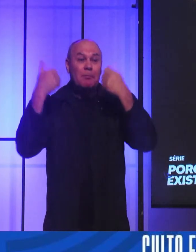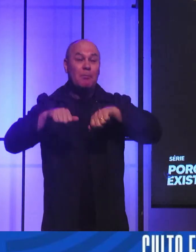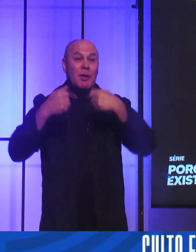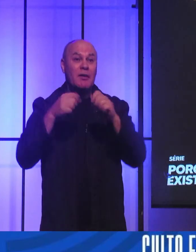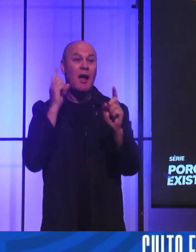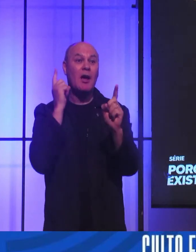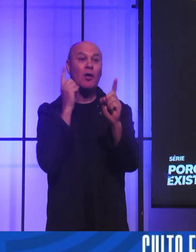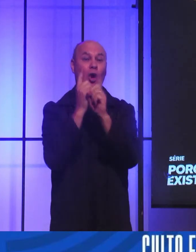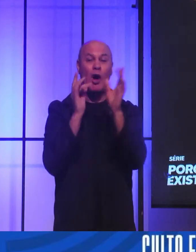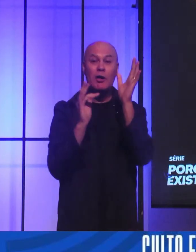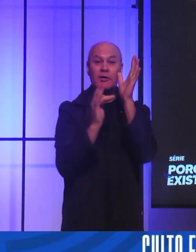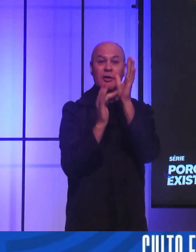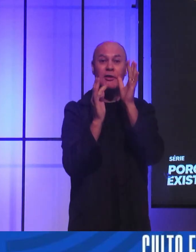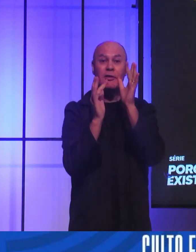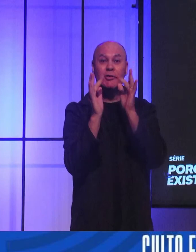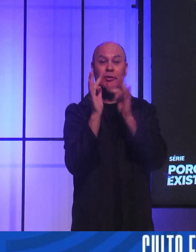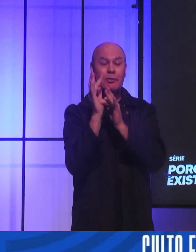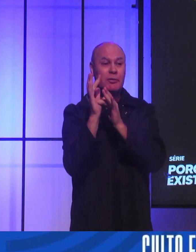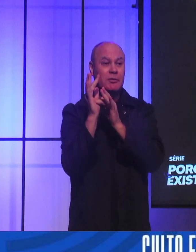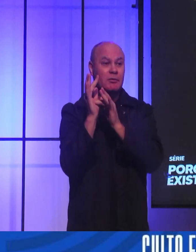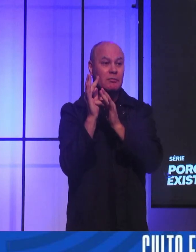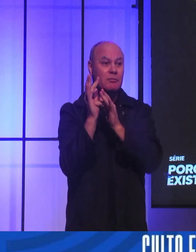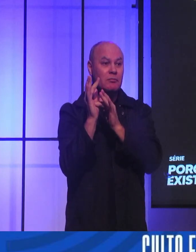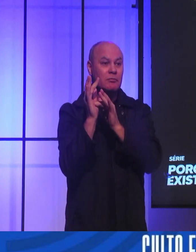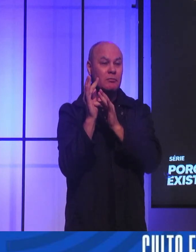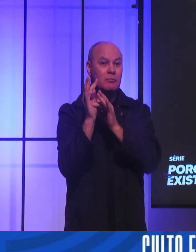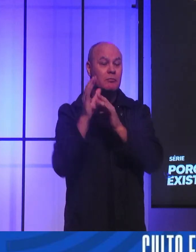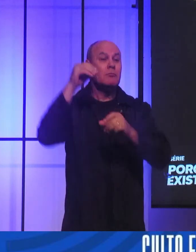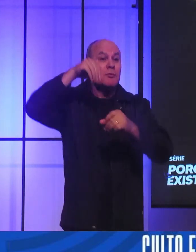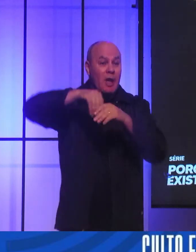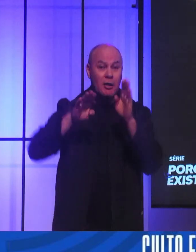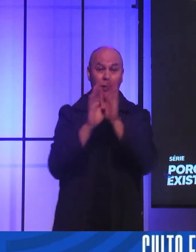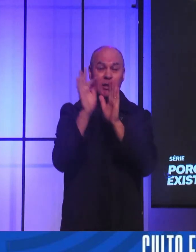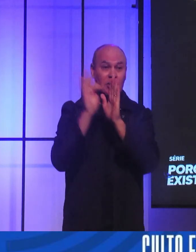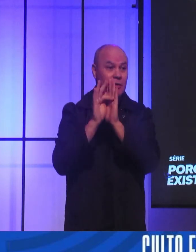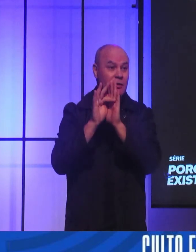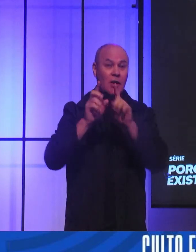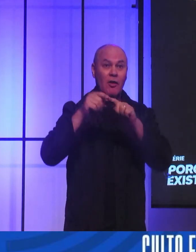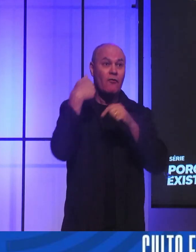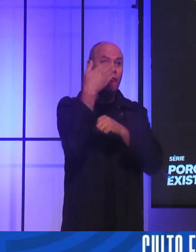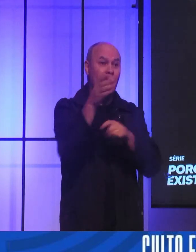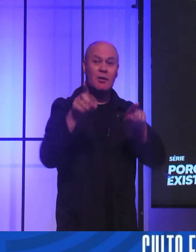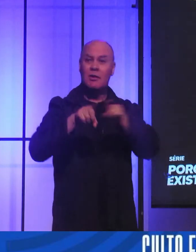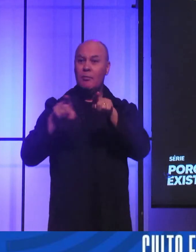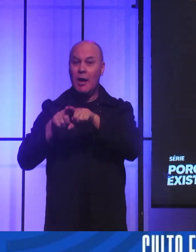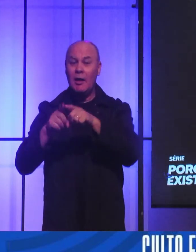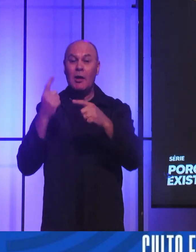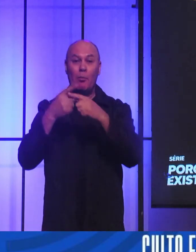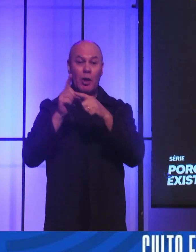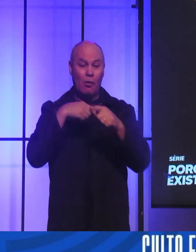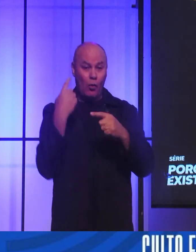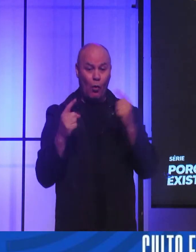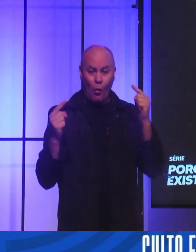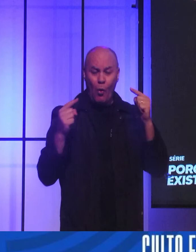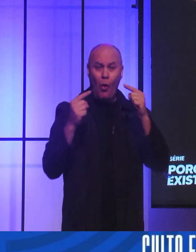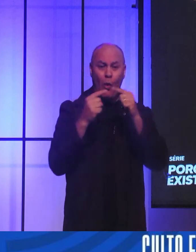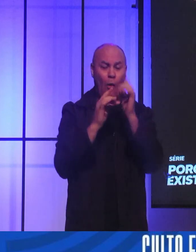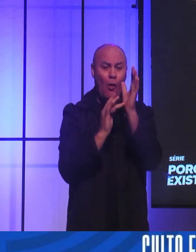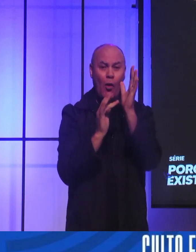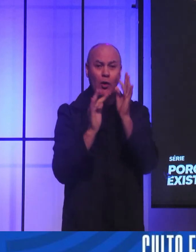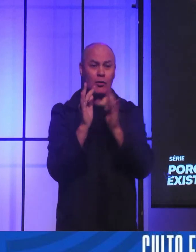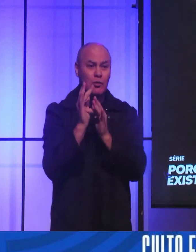esperança, Jesus é o nosso Senhor. Por isso nós não existimos para que nós